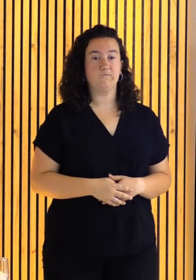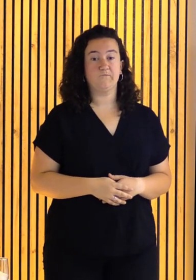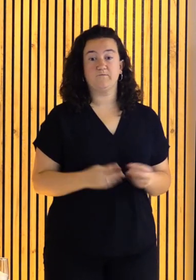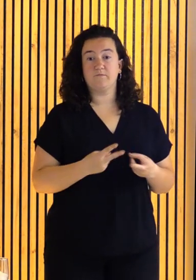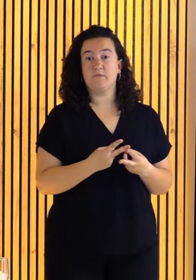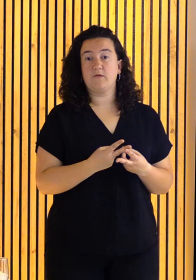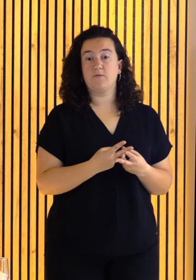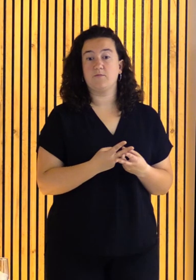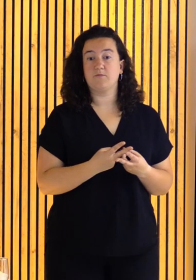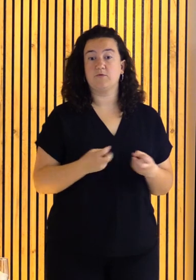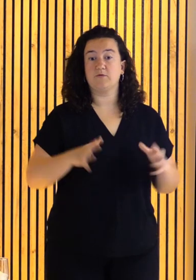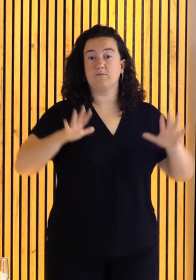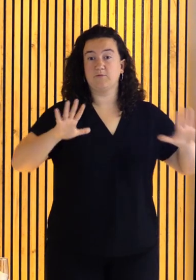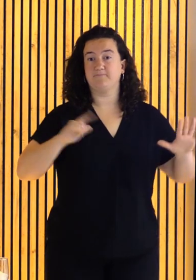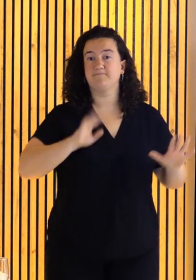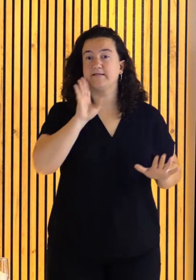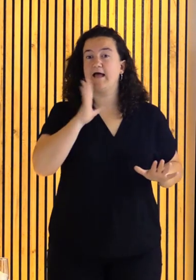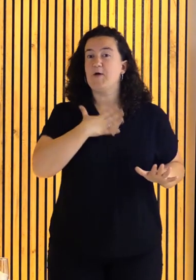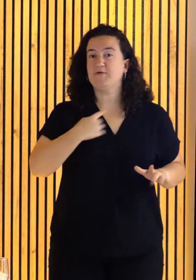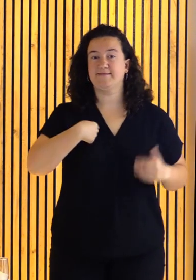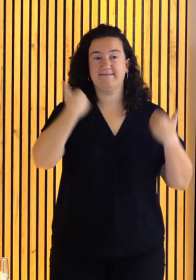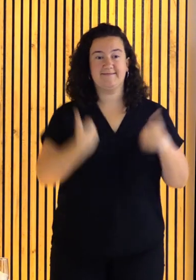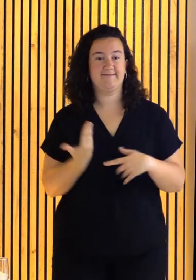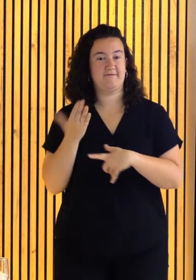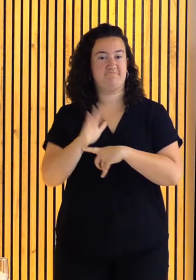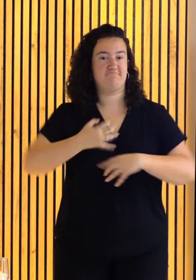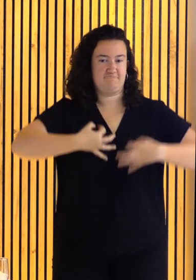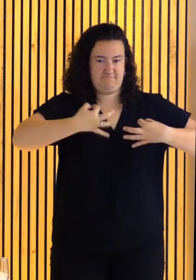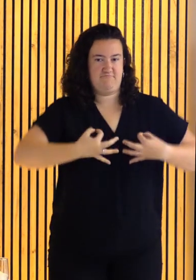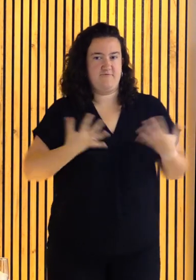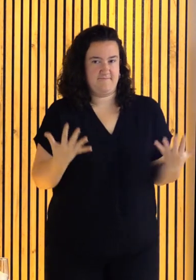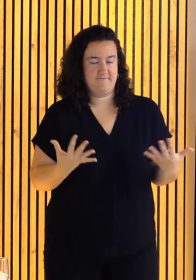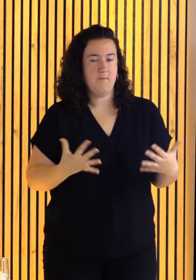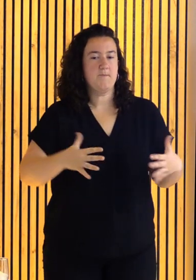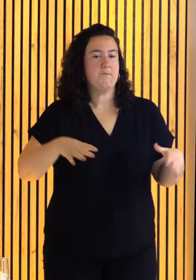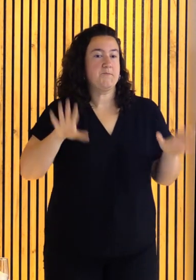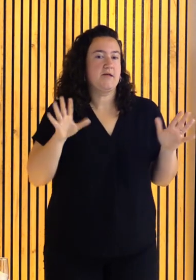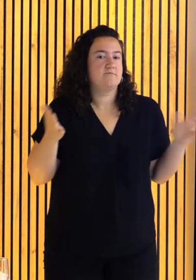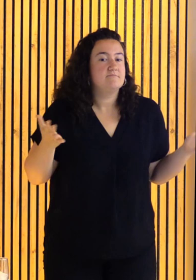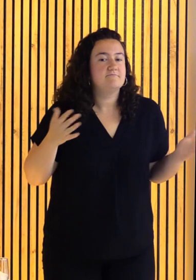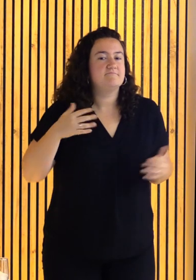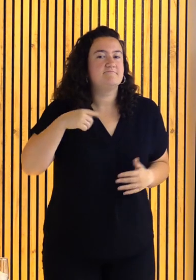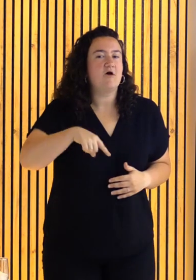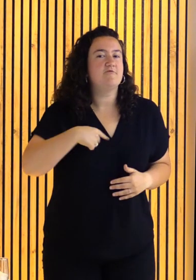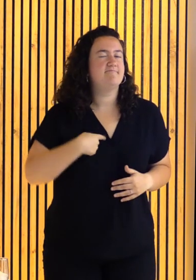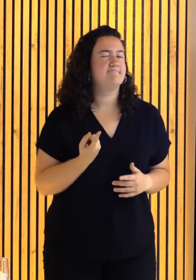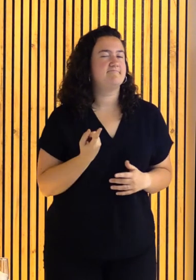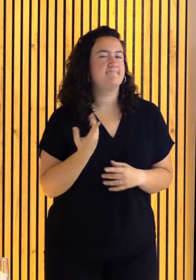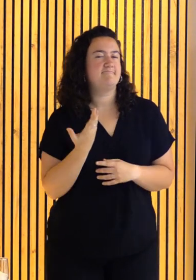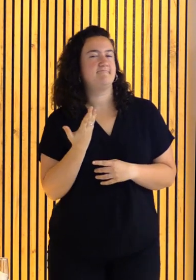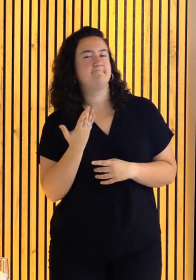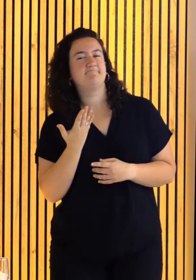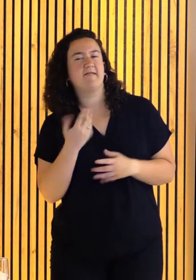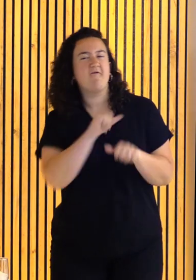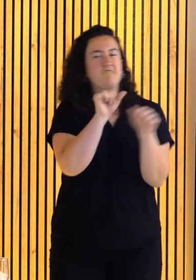bueno, hori izaleike nire buruaren aurkezpen formal bat. Baina, bueno, gaur bestela egingo du, beste modu